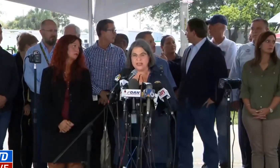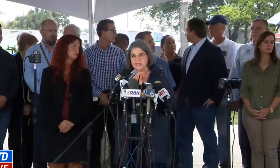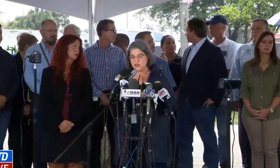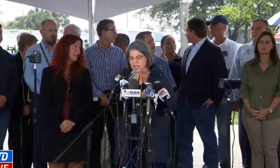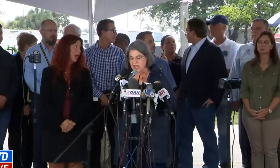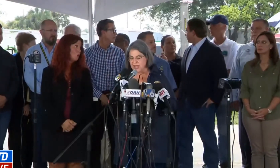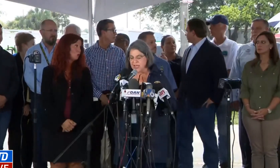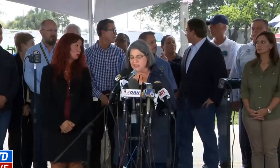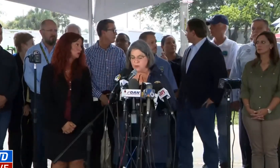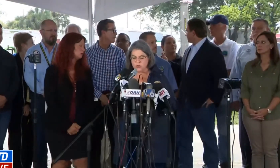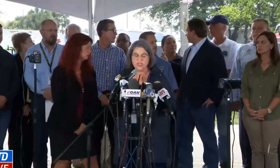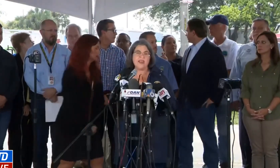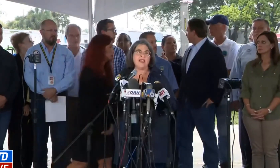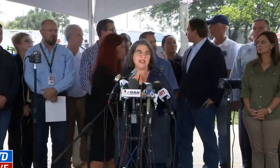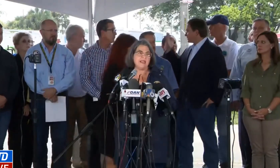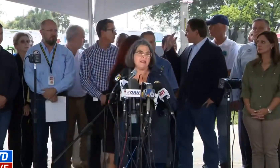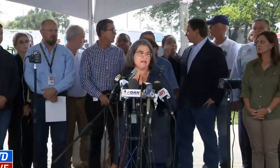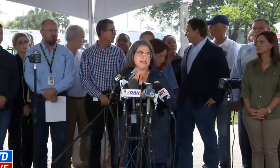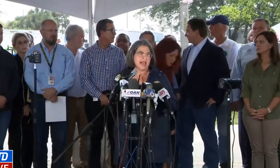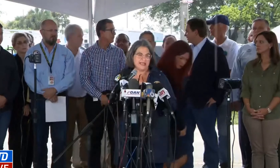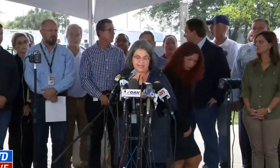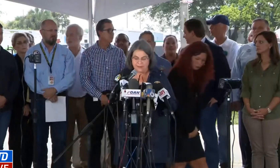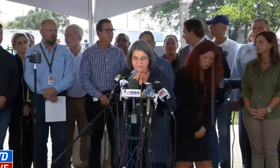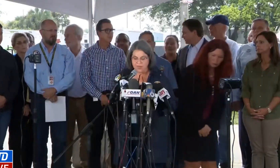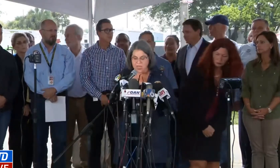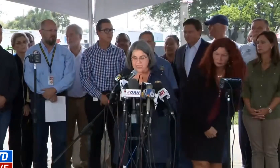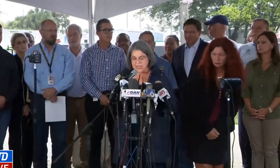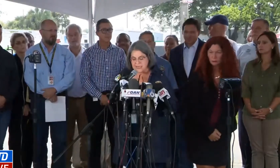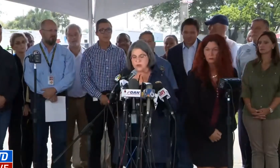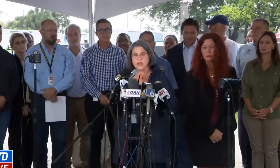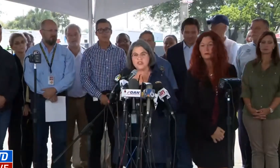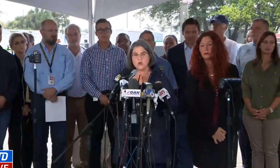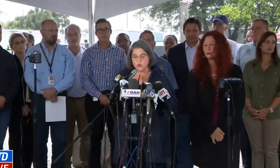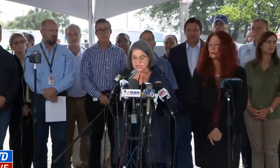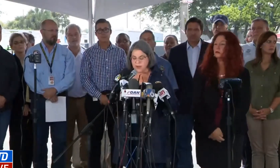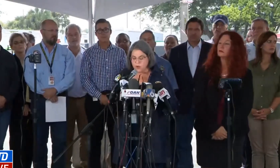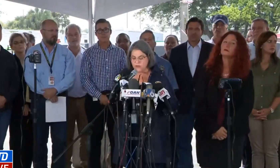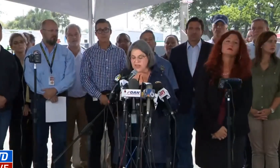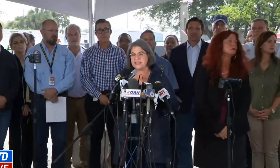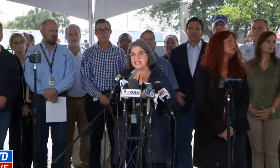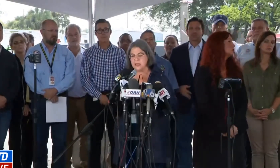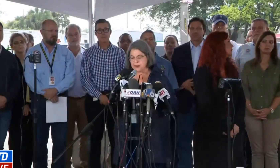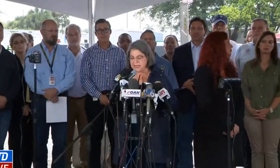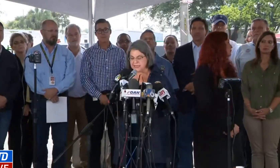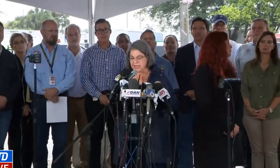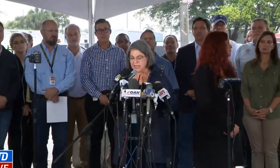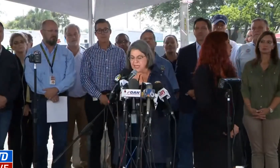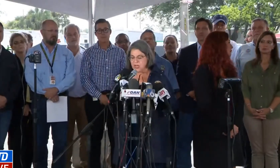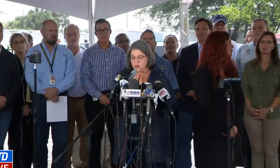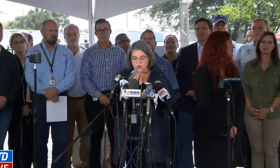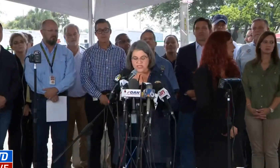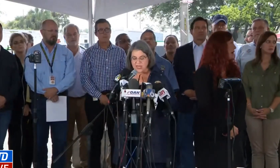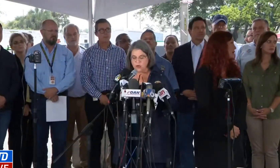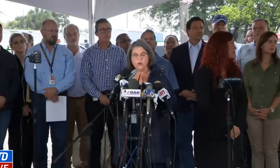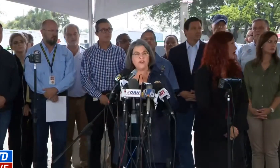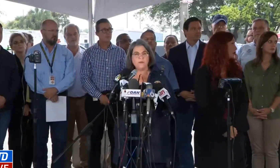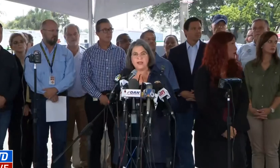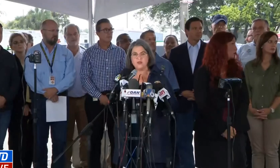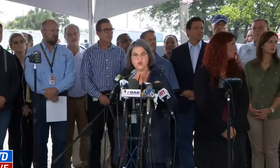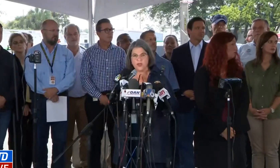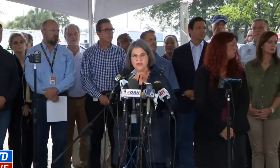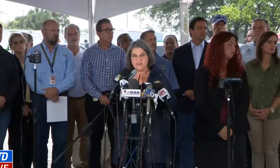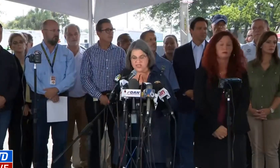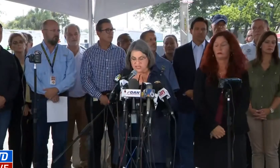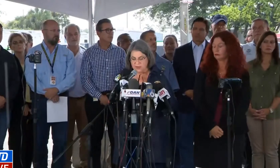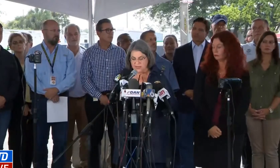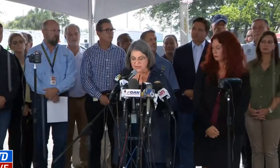personal adicional de búsqueda y rescate. Desde nuestra última conferencia de prensa no se han